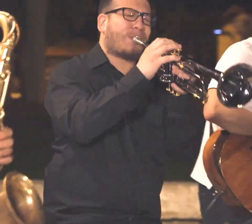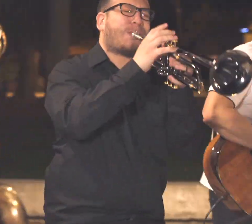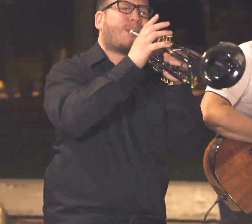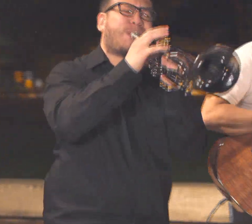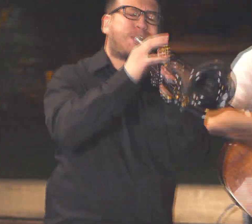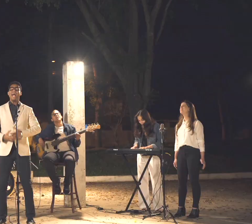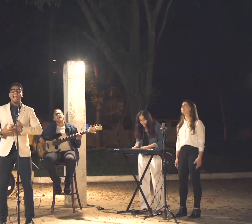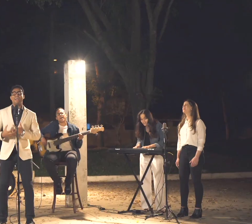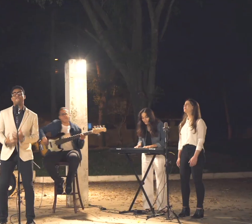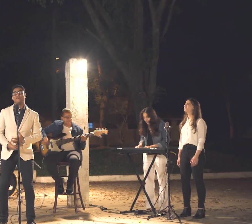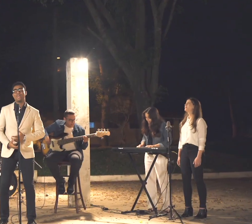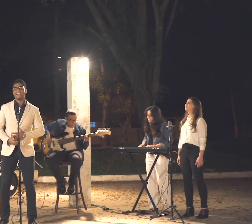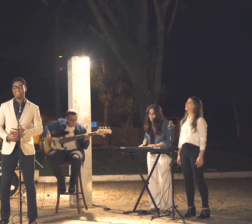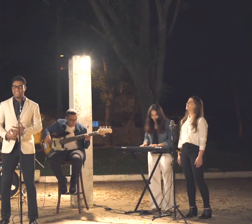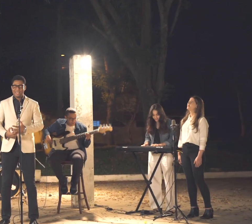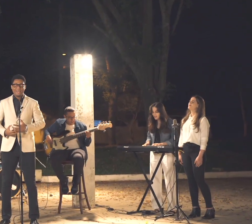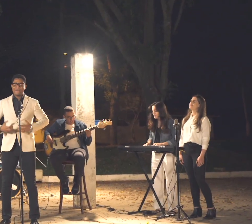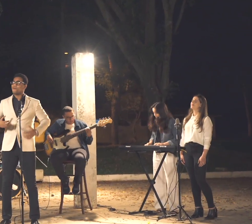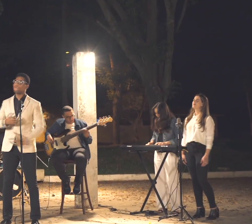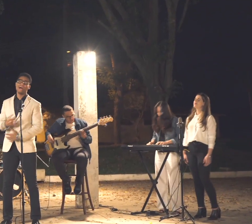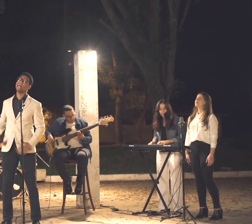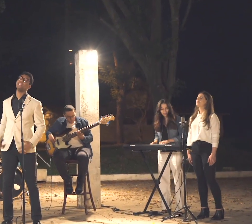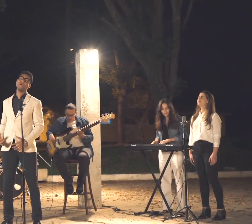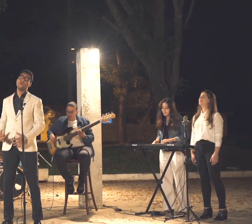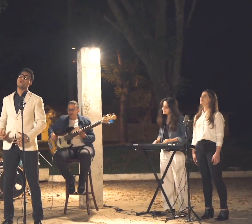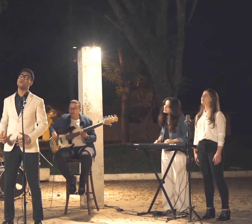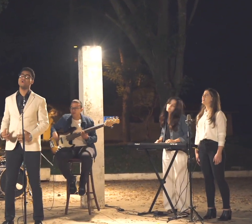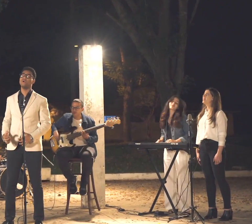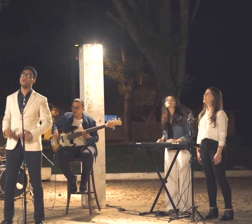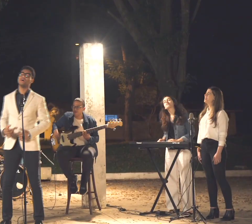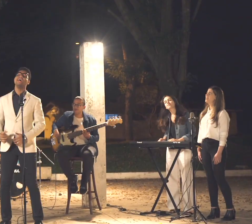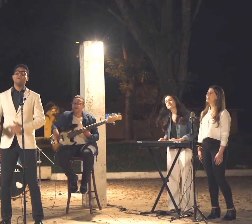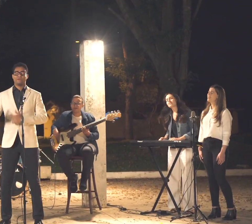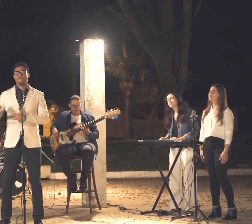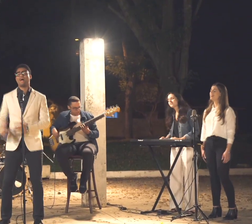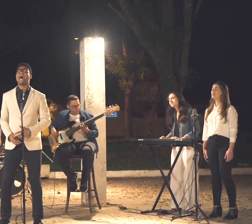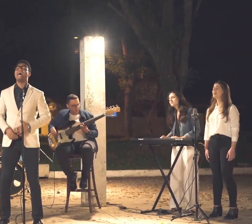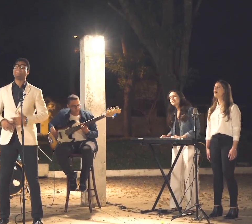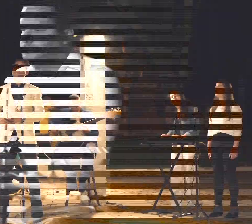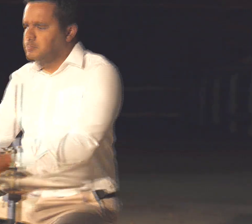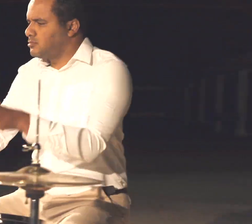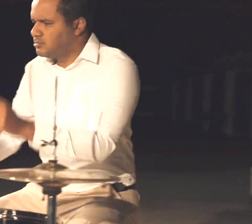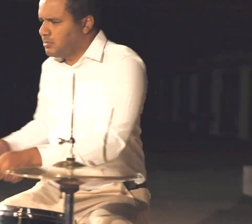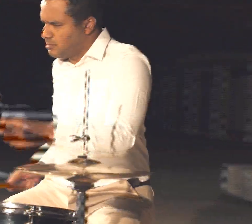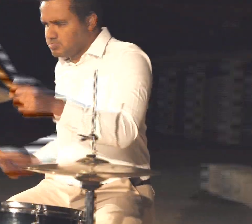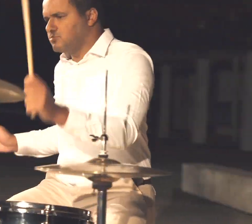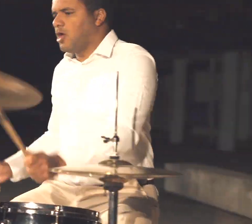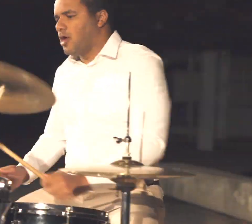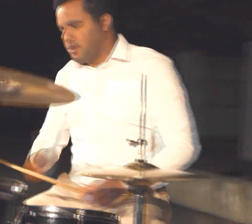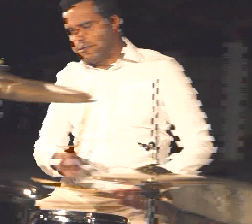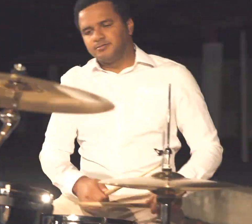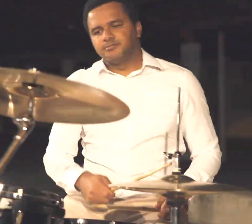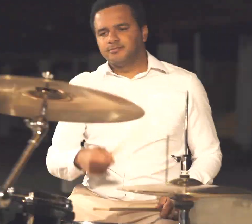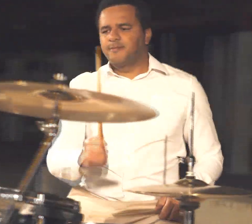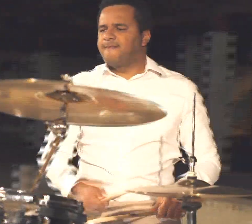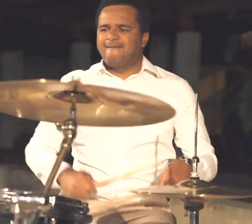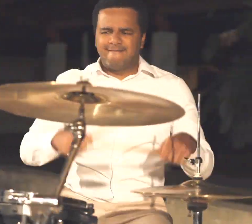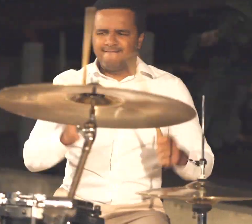depois. É ver teu valor, provar teu